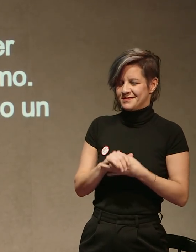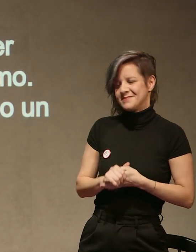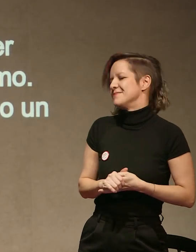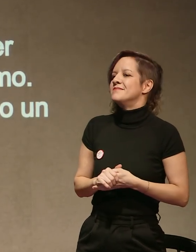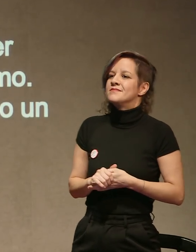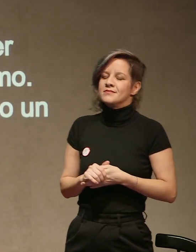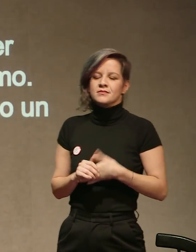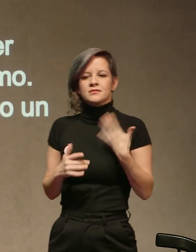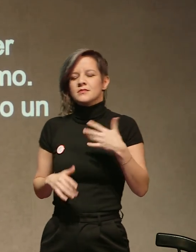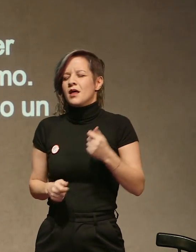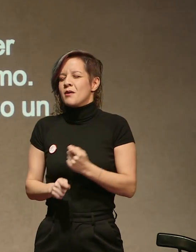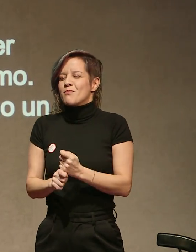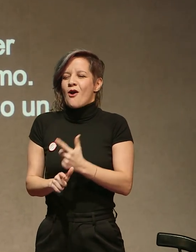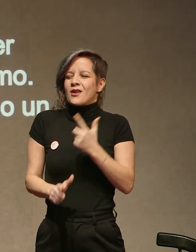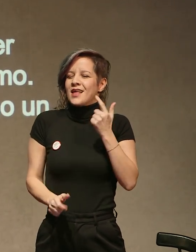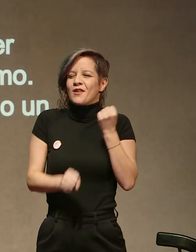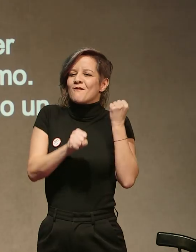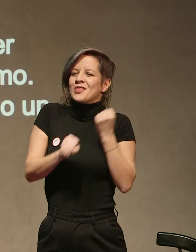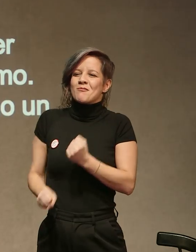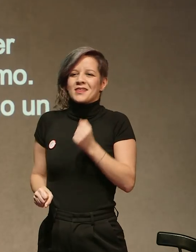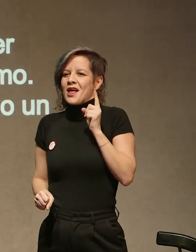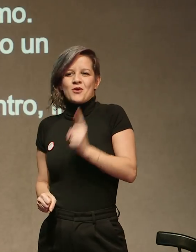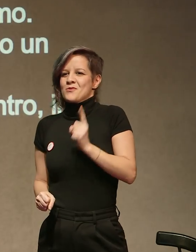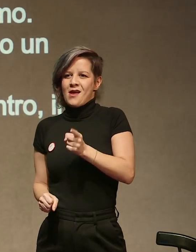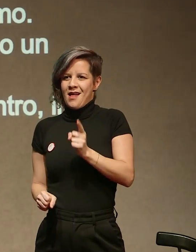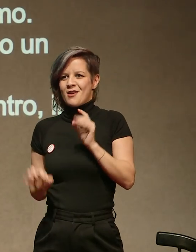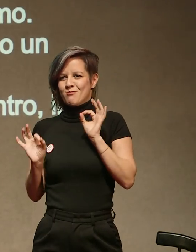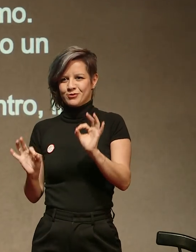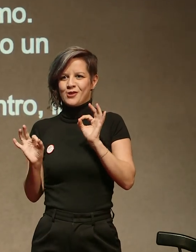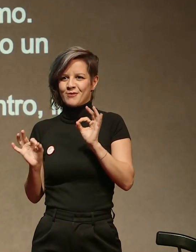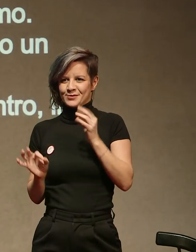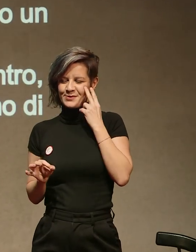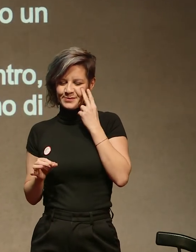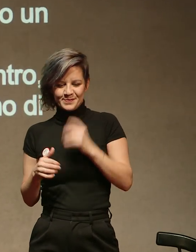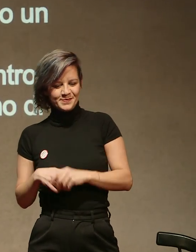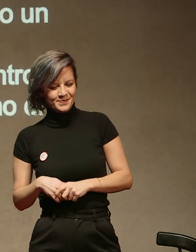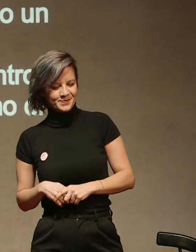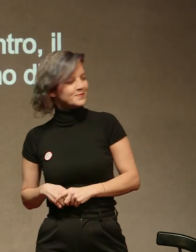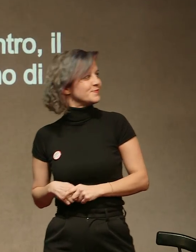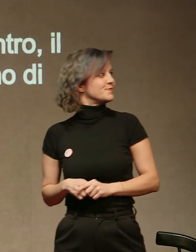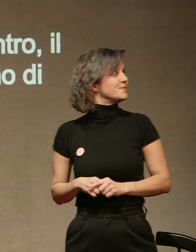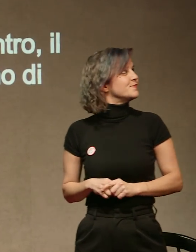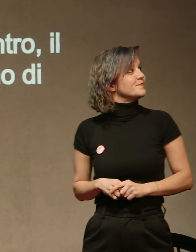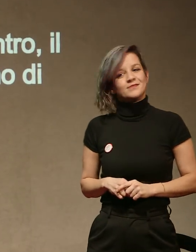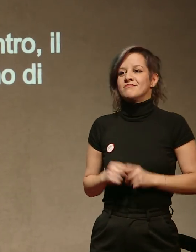in comune possiamo fare un'analisi quali sono questi punti in comune adesso li vediamo insieme